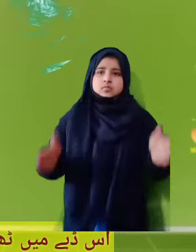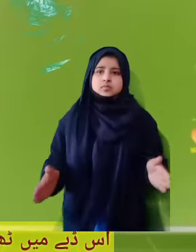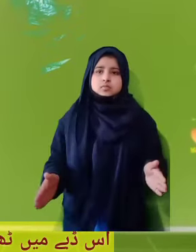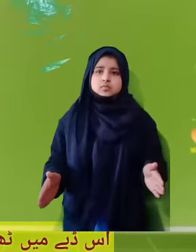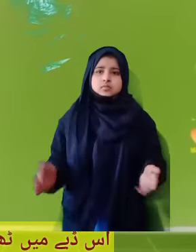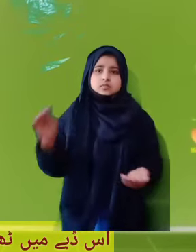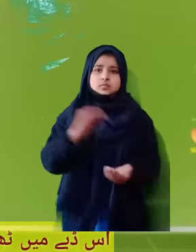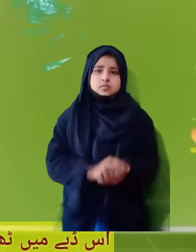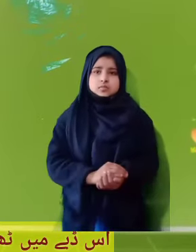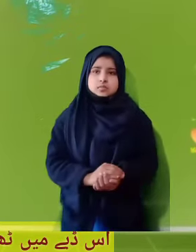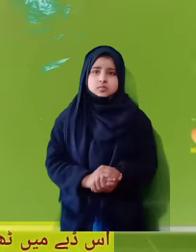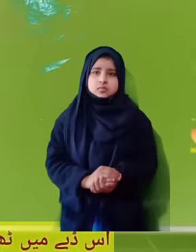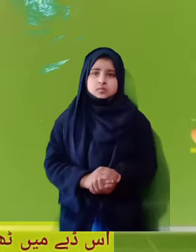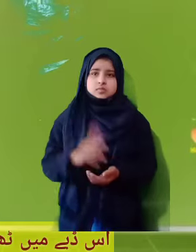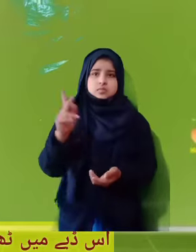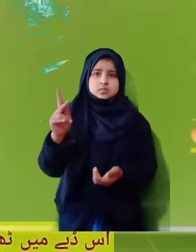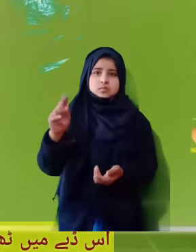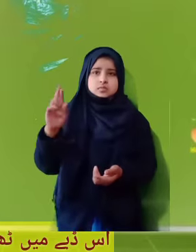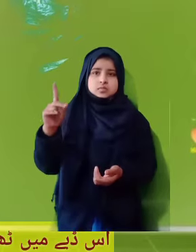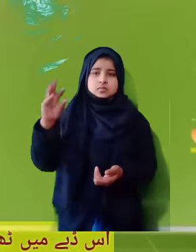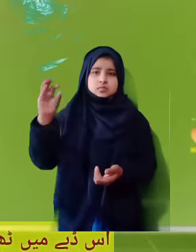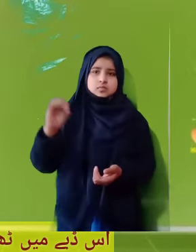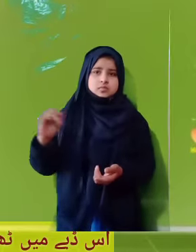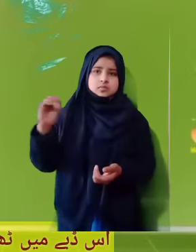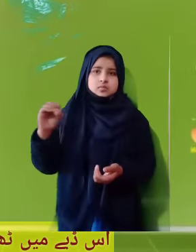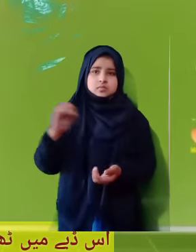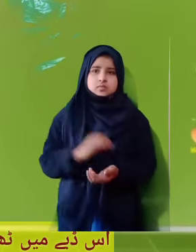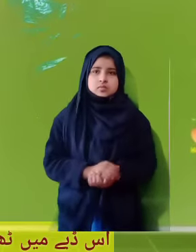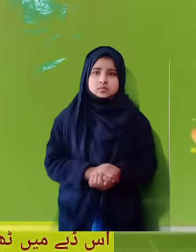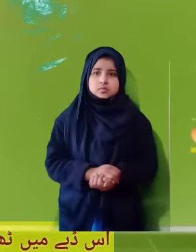चीज़ें जमा करो।